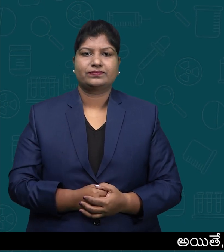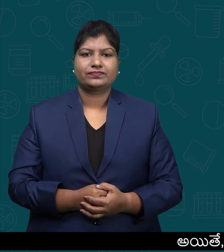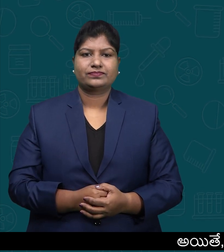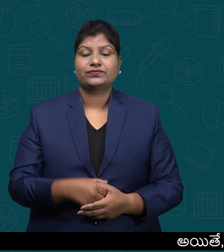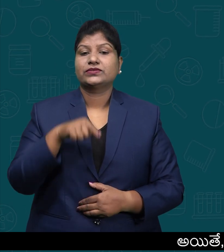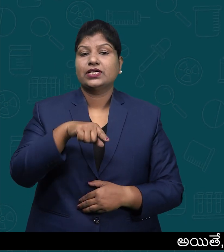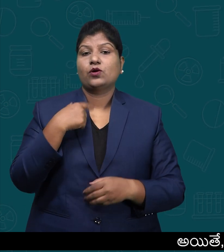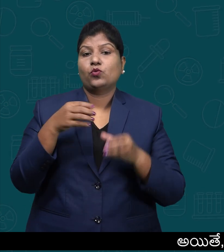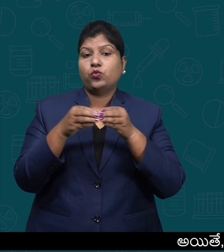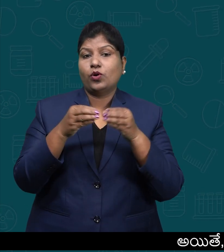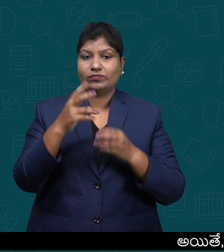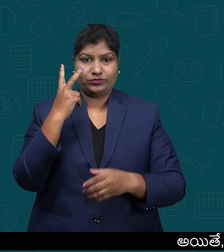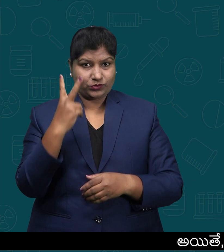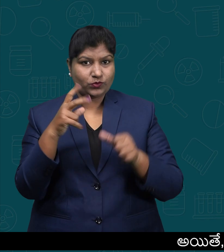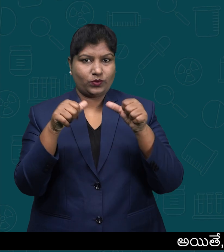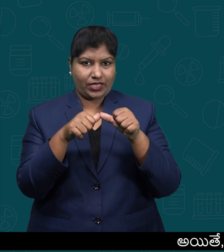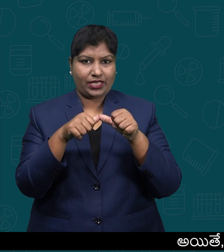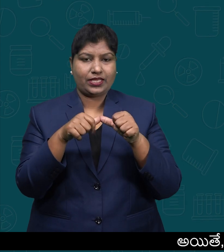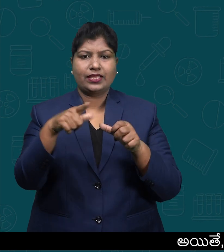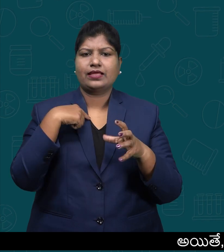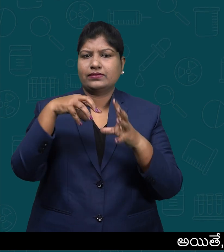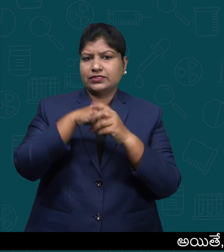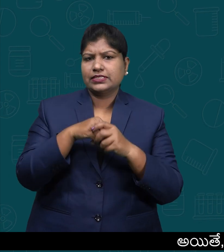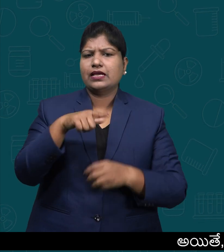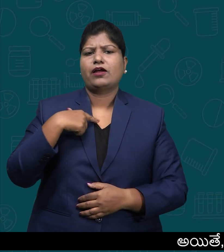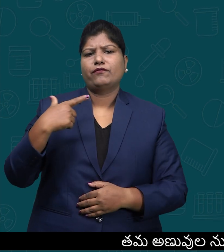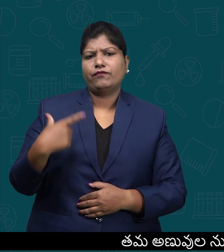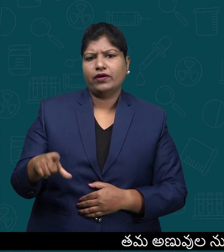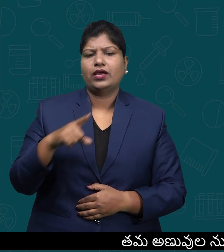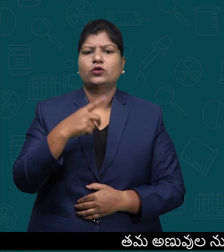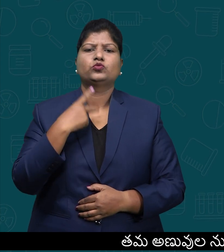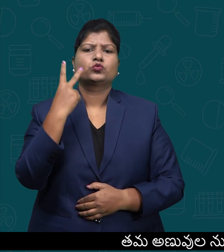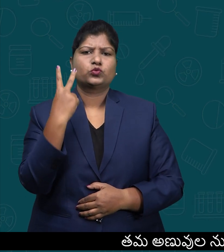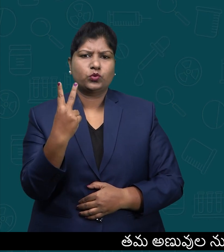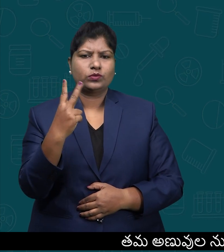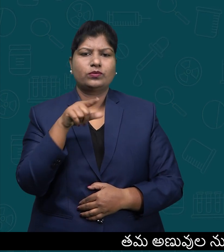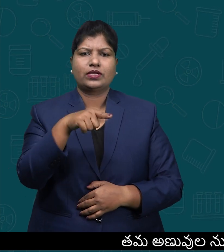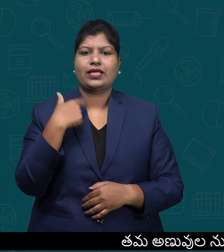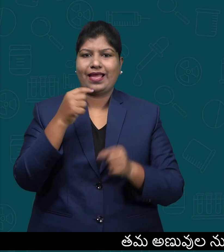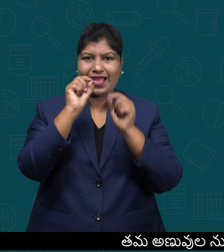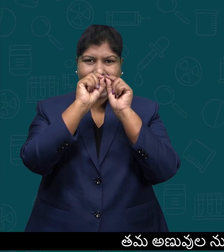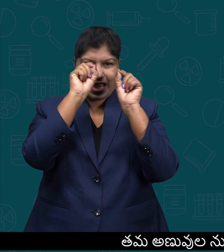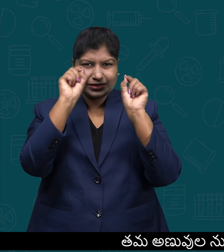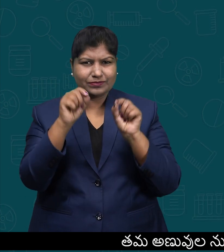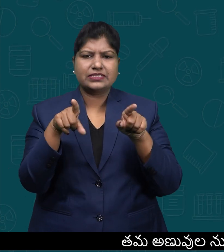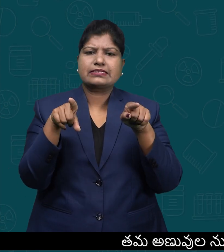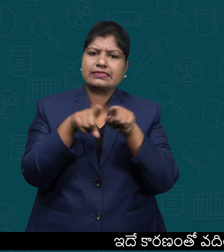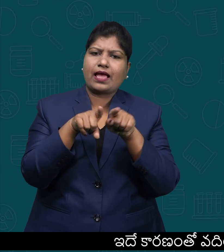అయితే గ్రూప్ 2A మూలకాలు తమ అణువుల నుండి 2 వాలెన్స్ ఎలక్ట్రాన్లను ఇదే